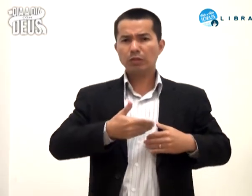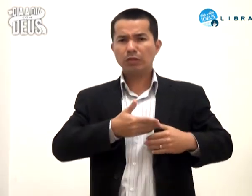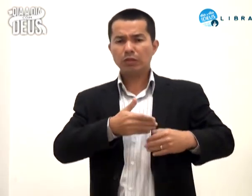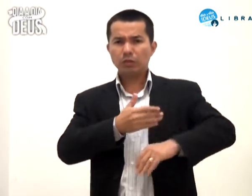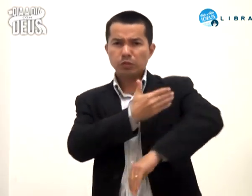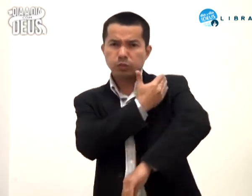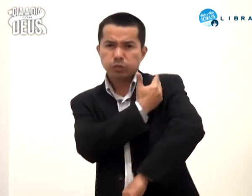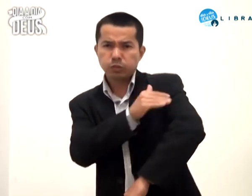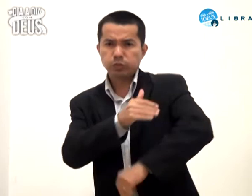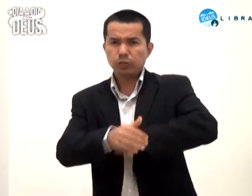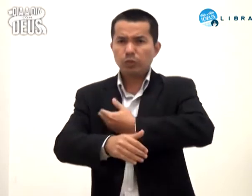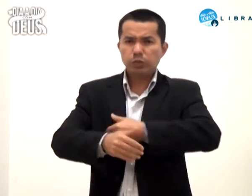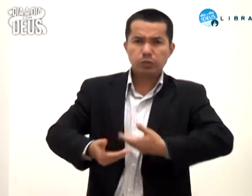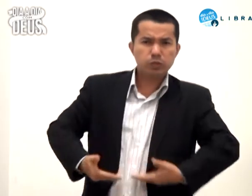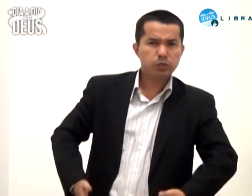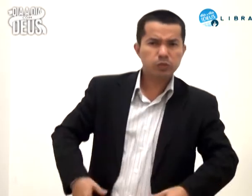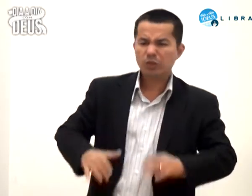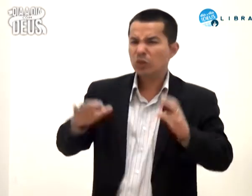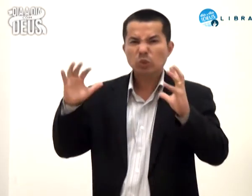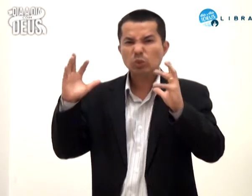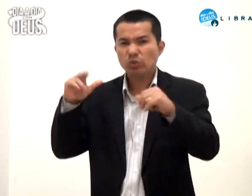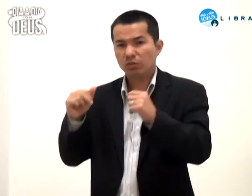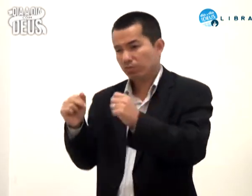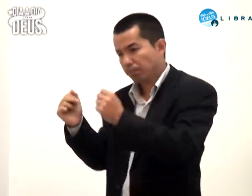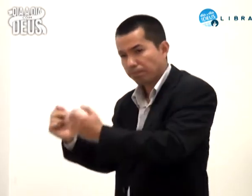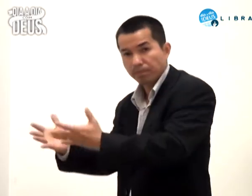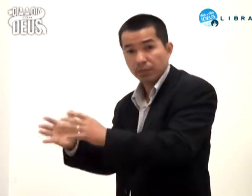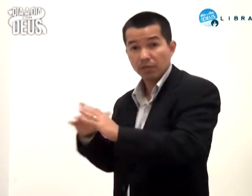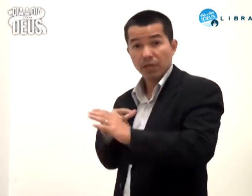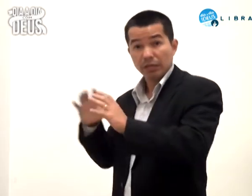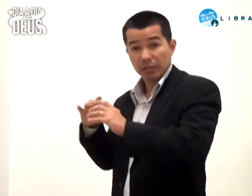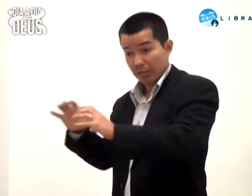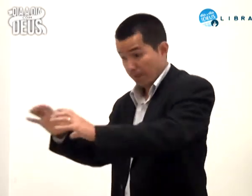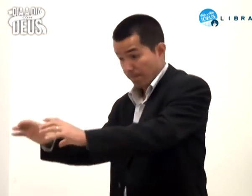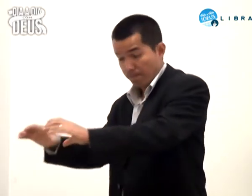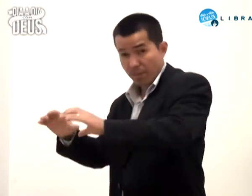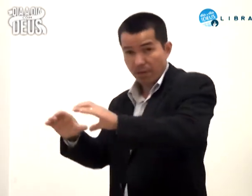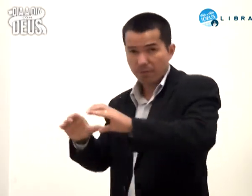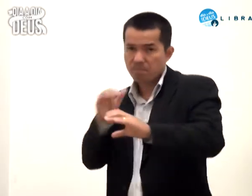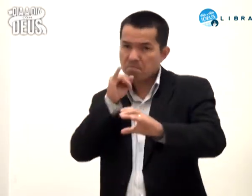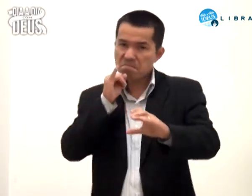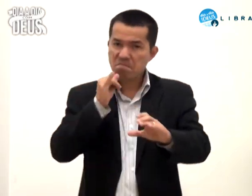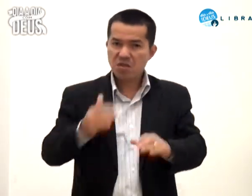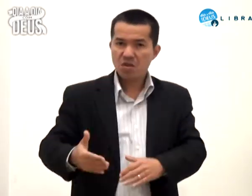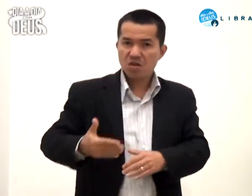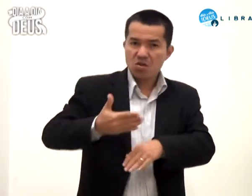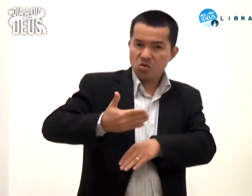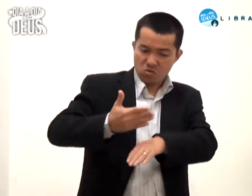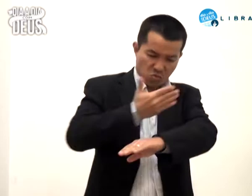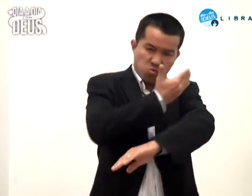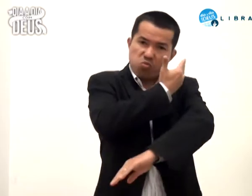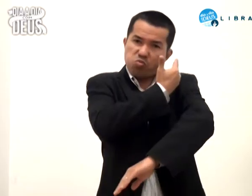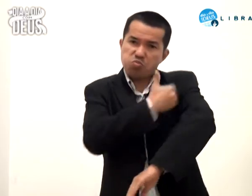era queimada no altar, e o animal, uma parte dele ficava para o